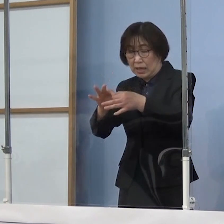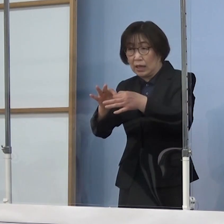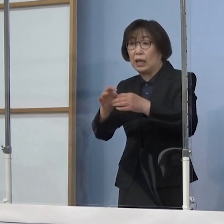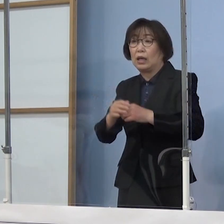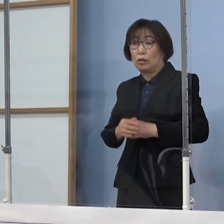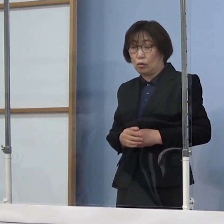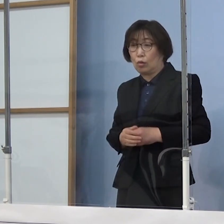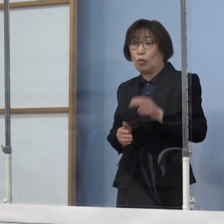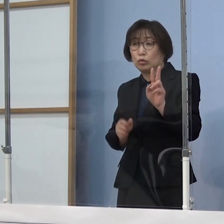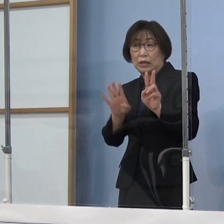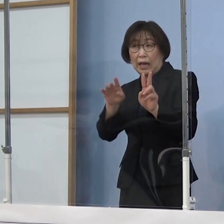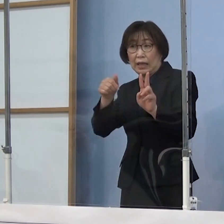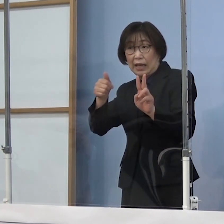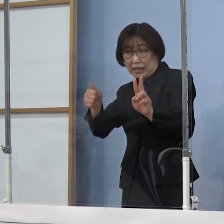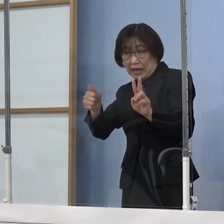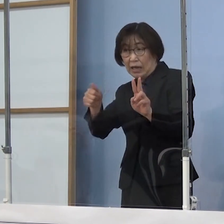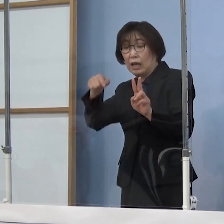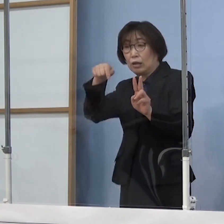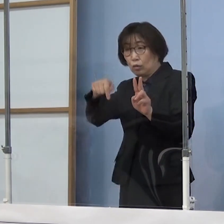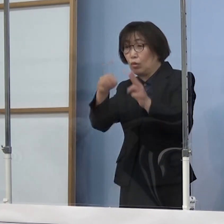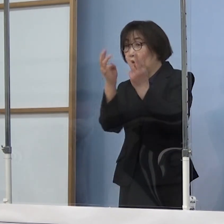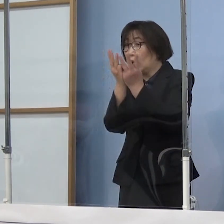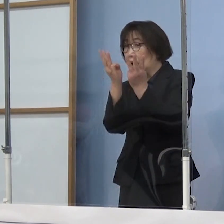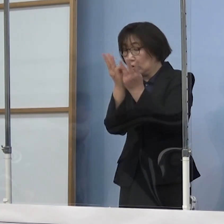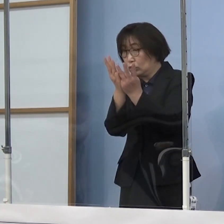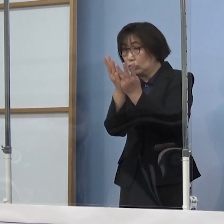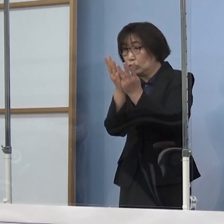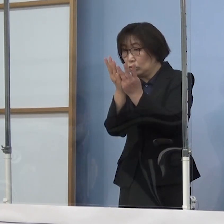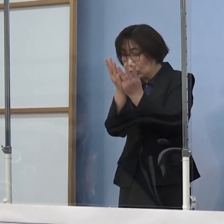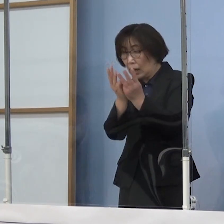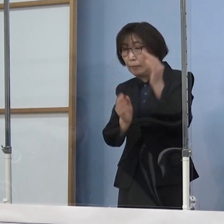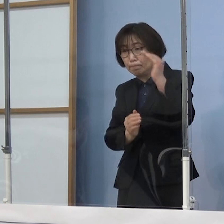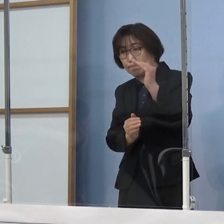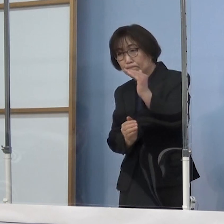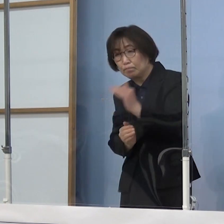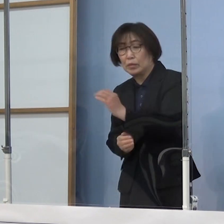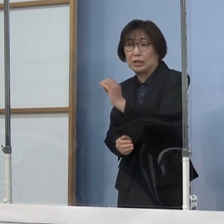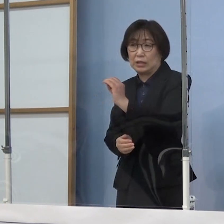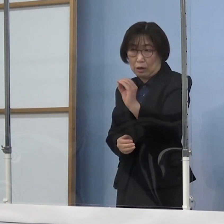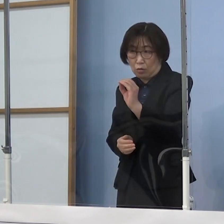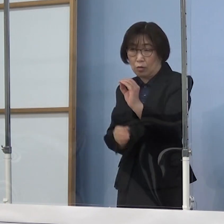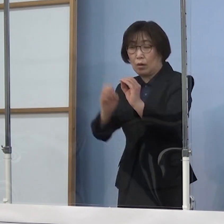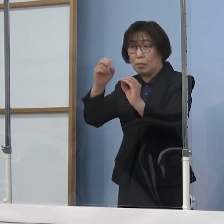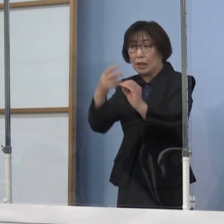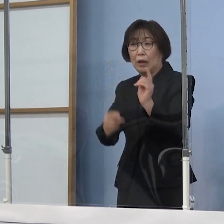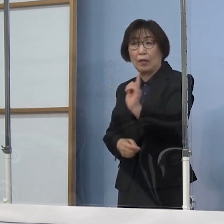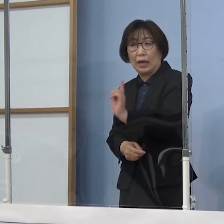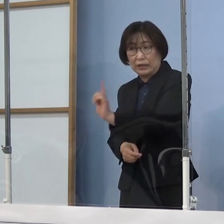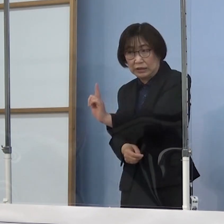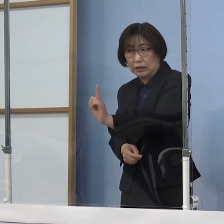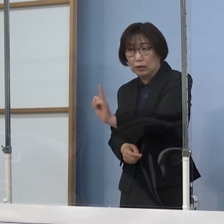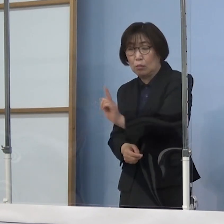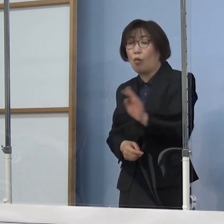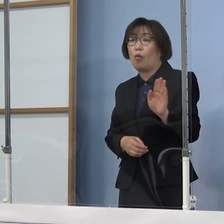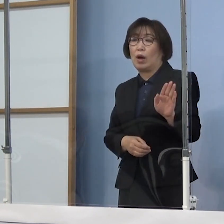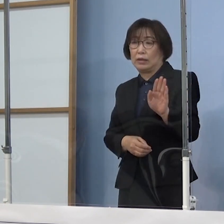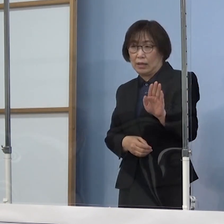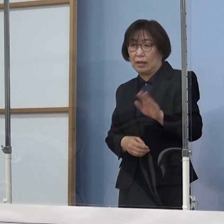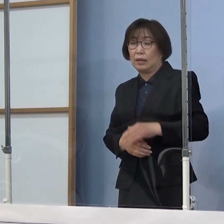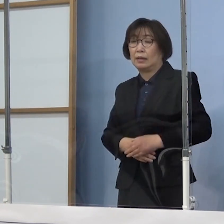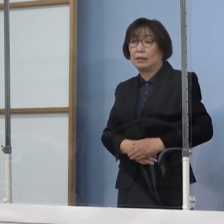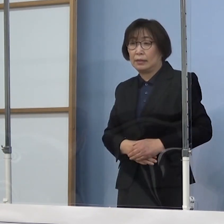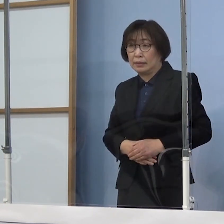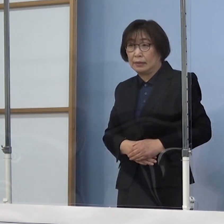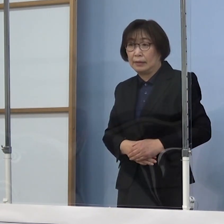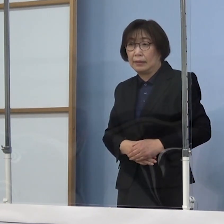陽性患者がついには0の日も、あるいは1の日も出てくるようになりました。